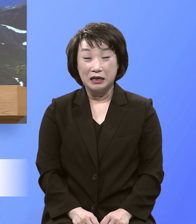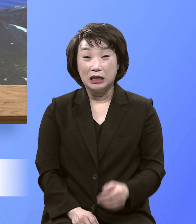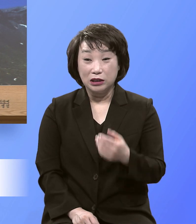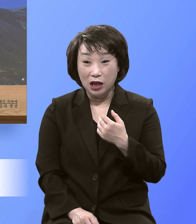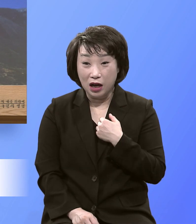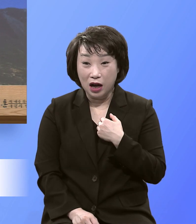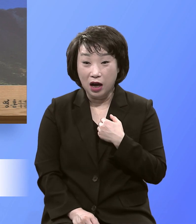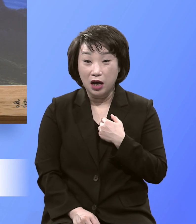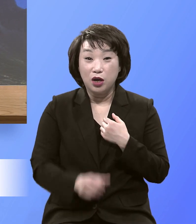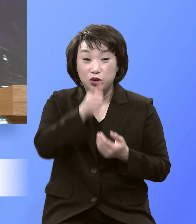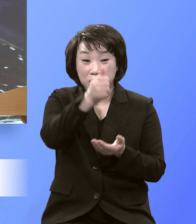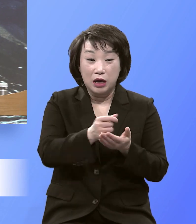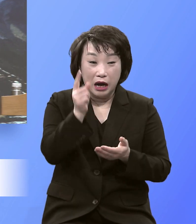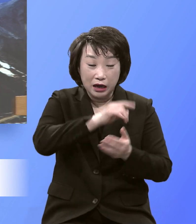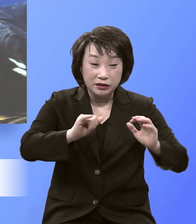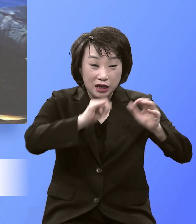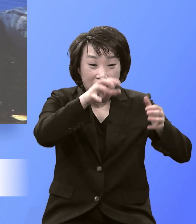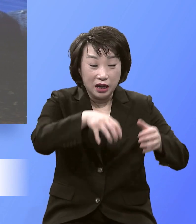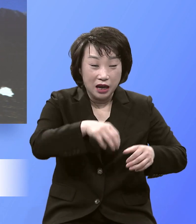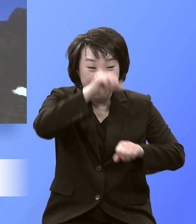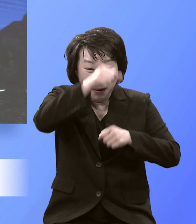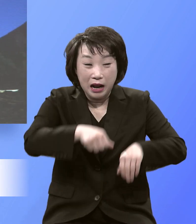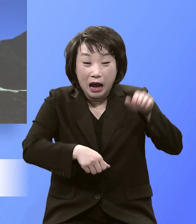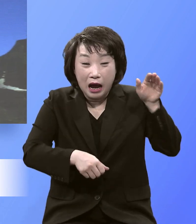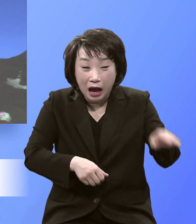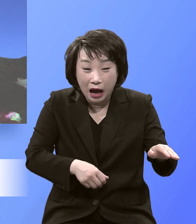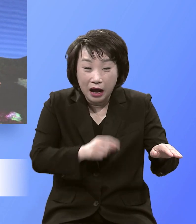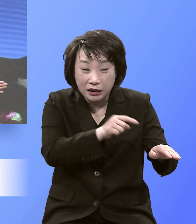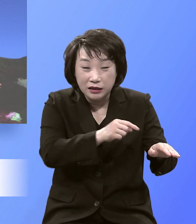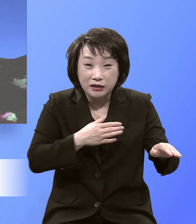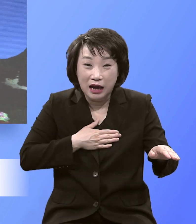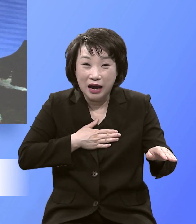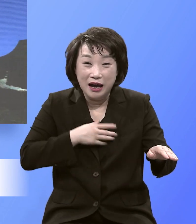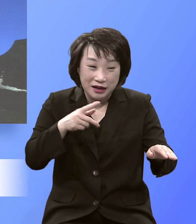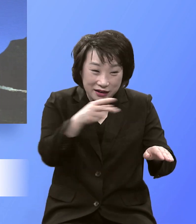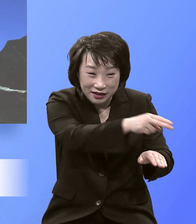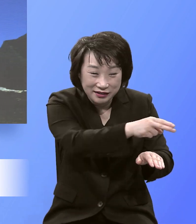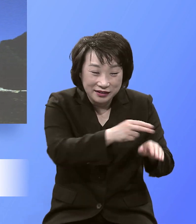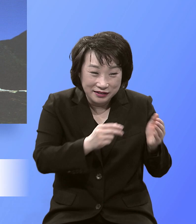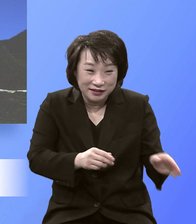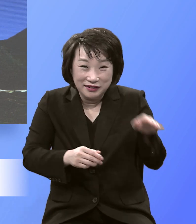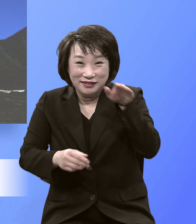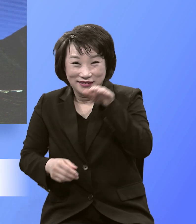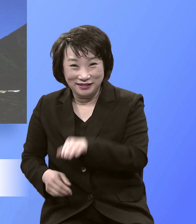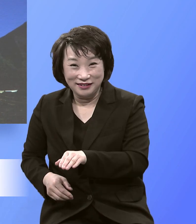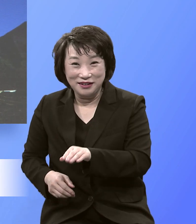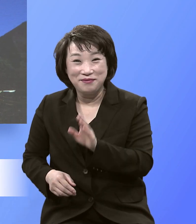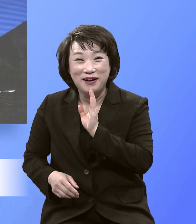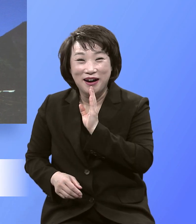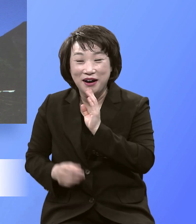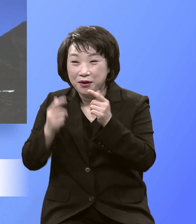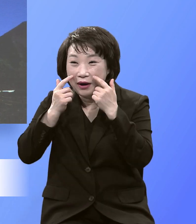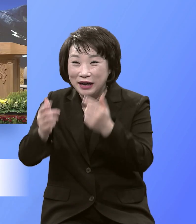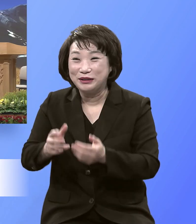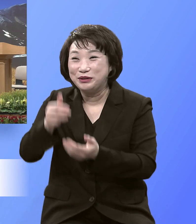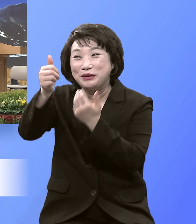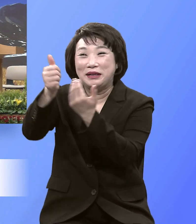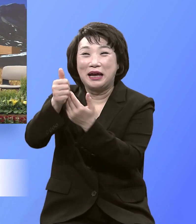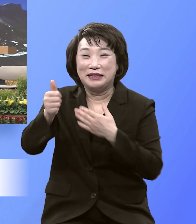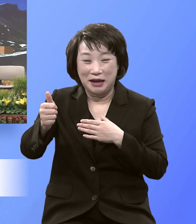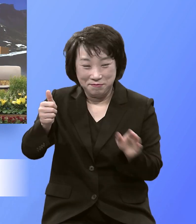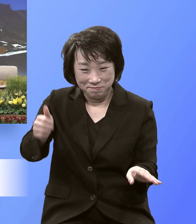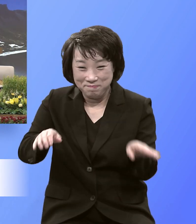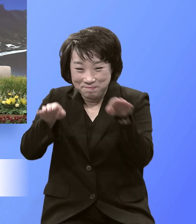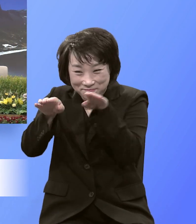내가 죄악의 세상에 발담그고 있던 나를 확 돌이켜서 분명히 주님께로